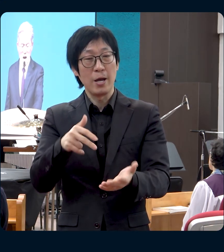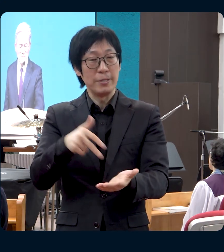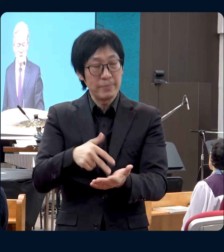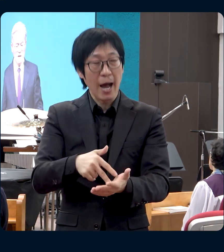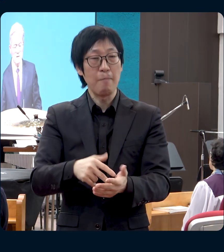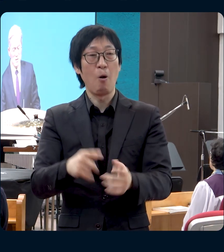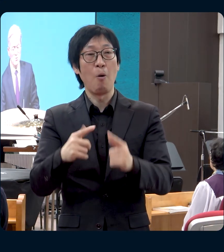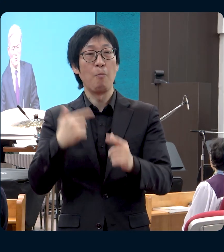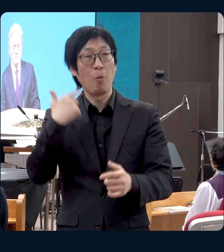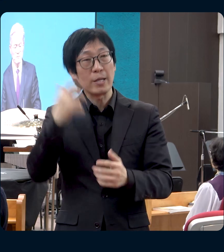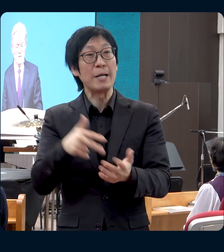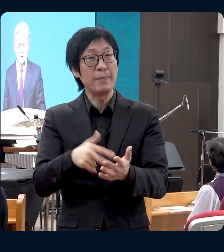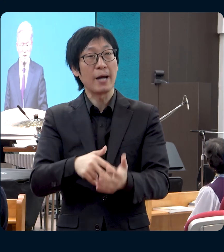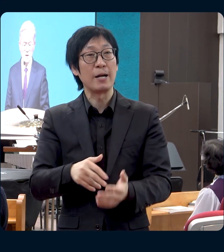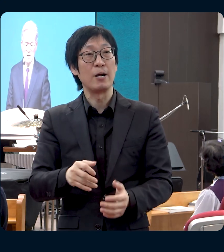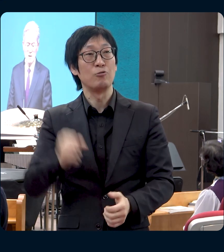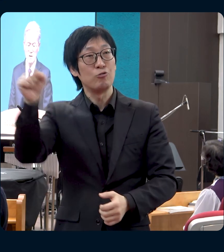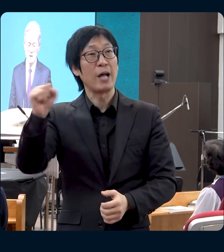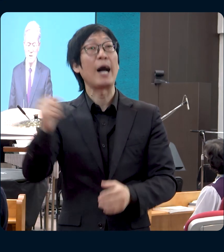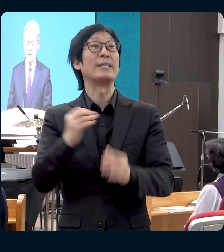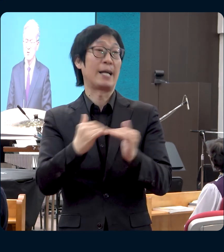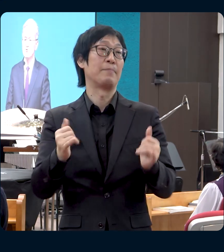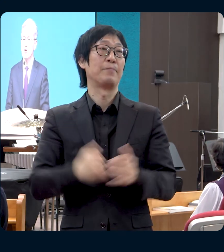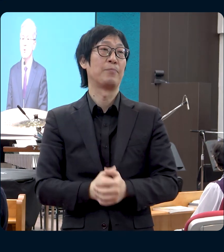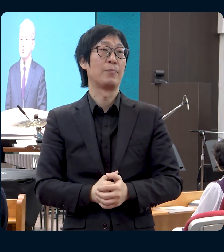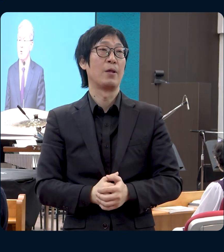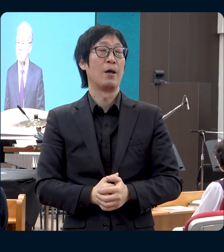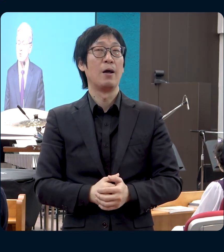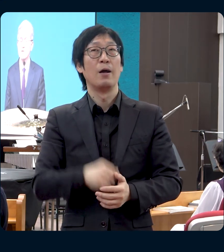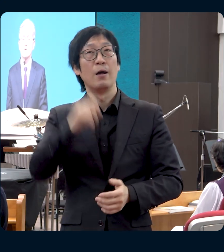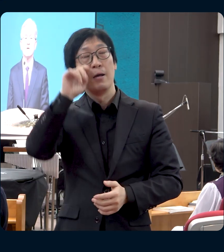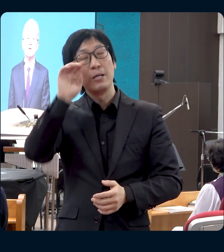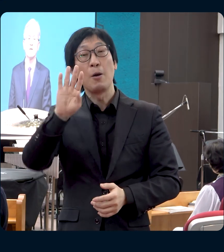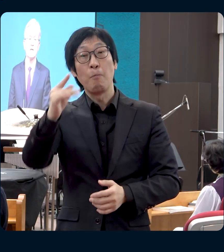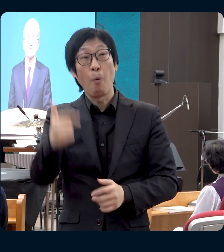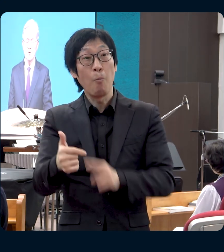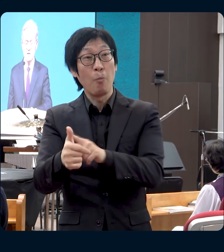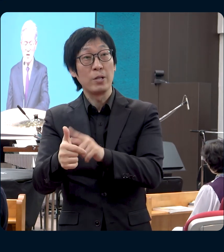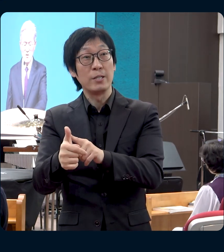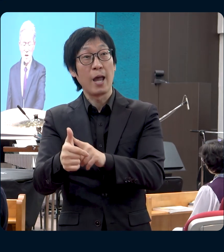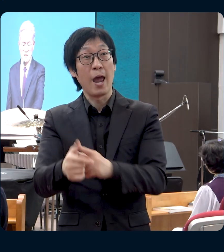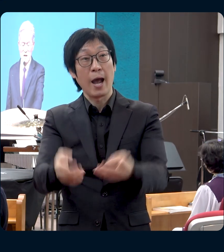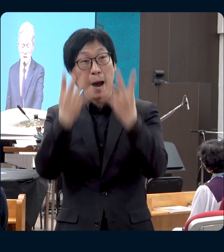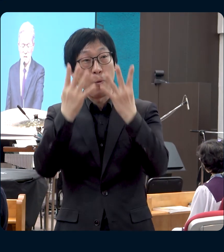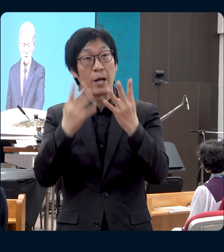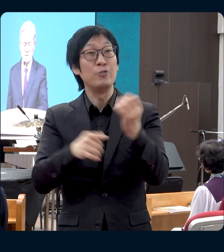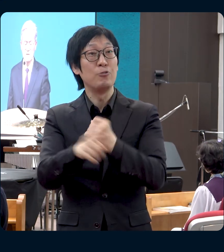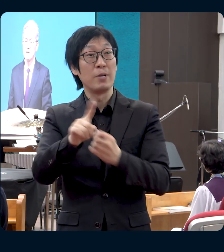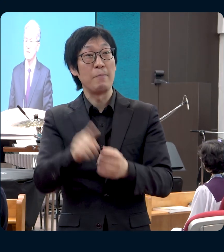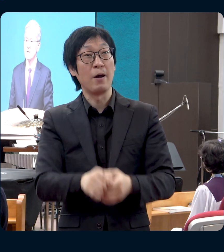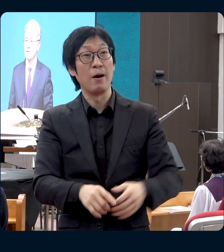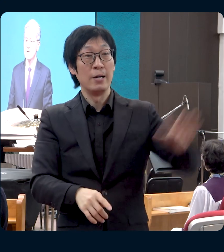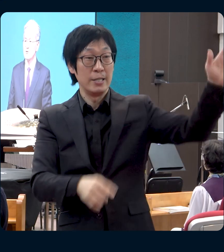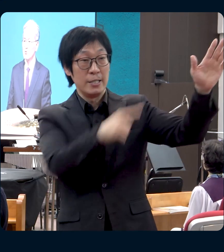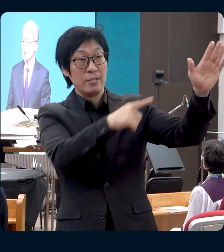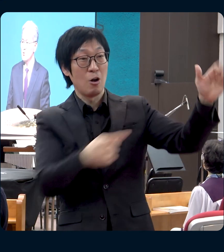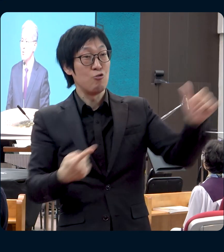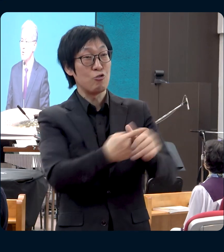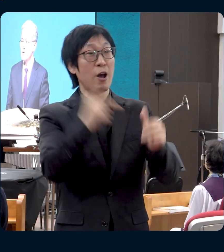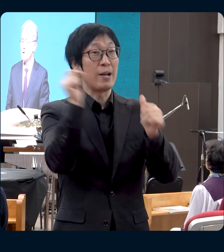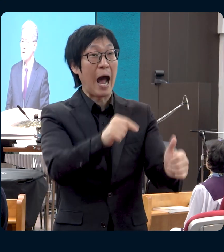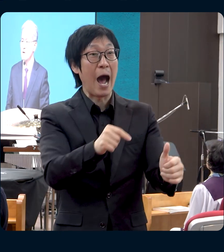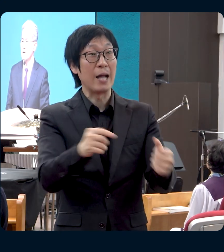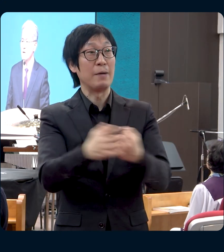히틀러 암살 시도, 그런 죄목으로 검거돼서 그래서 사형까지 당했지만, 그러나 그것도